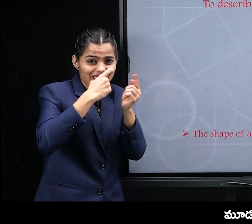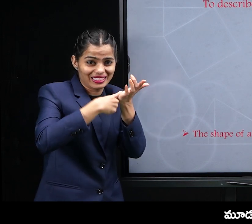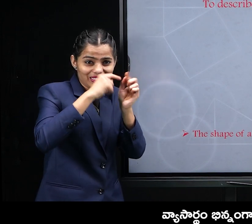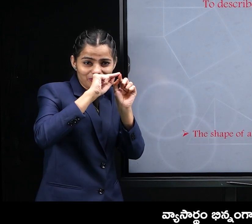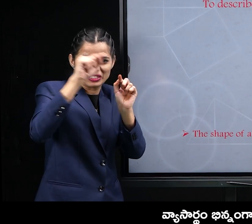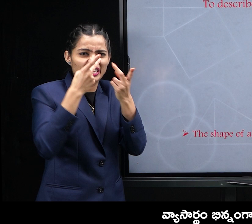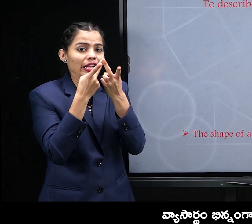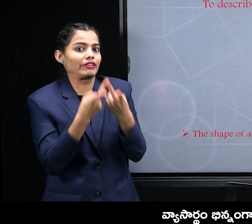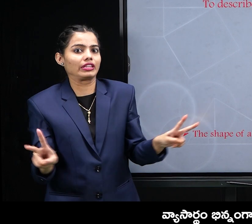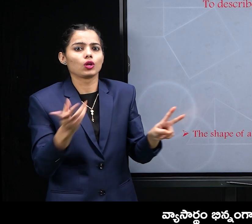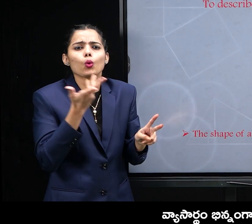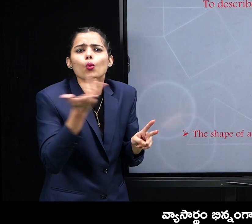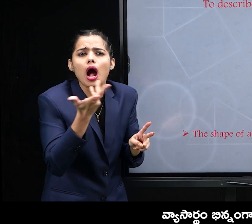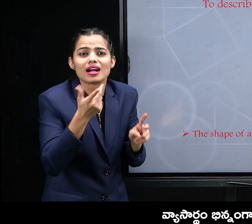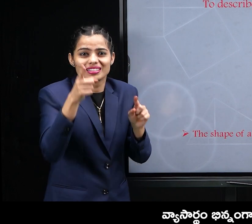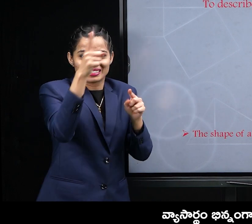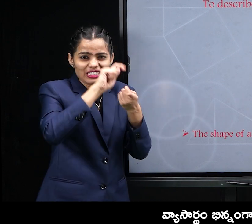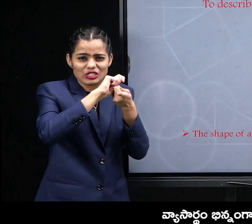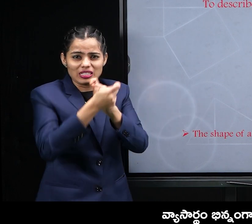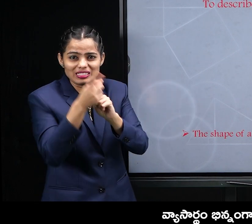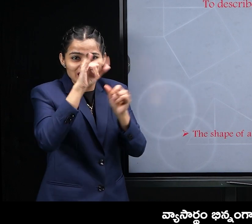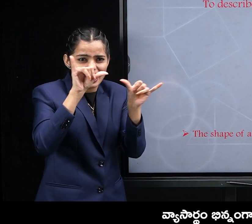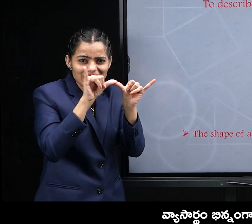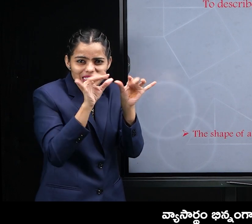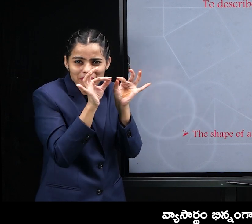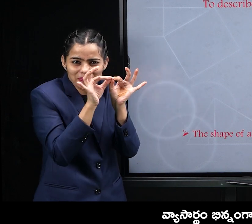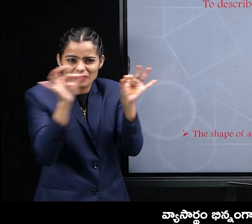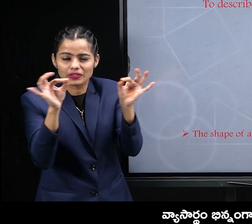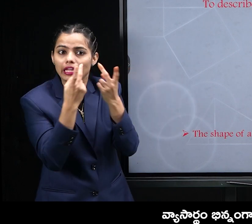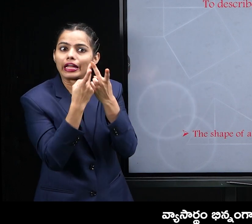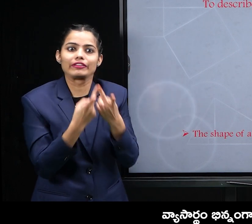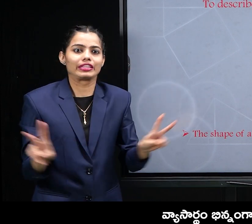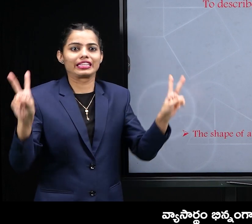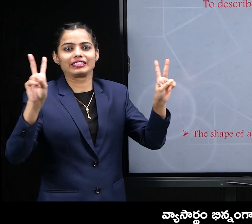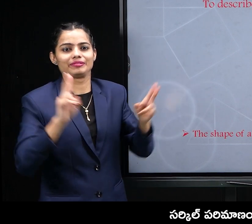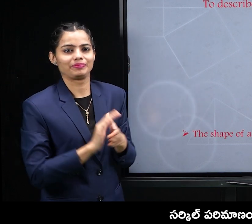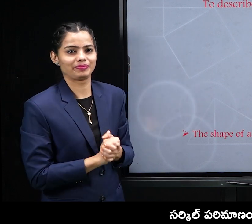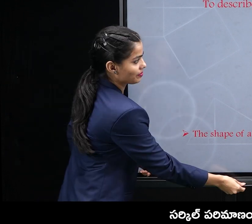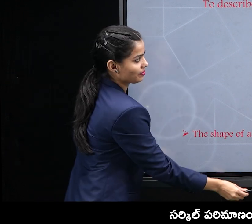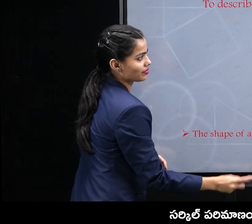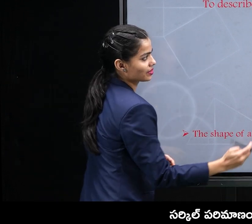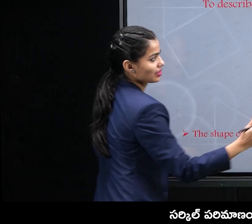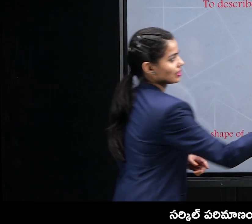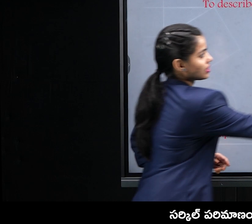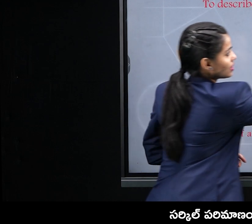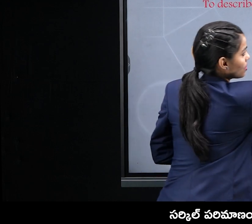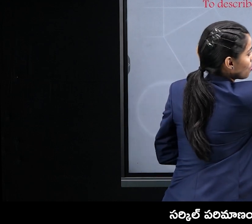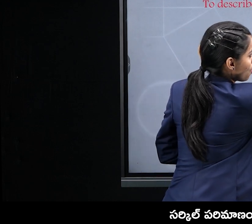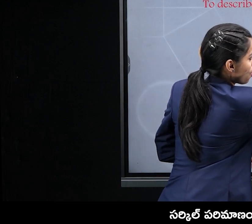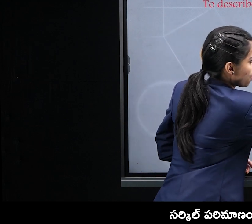व्यासार दंतों बिन्नंग वुन्नप्पुडू वुरुत्तम् आकारं मारदू सरक्किल्परिमानम्लों